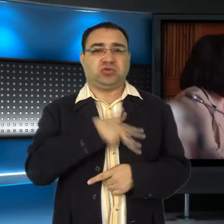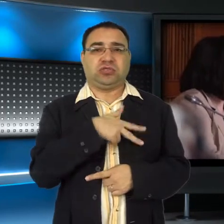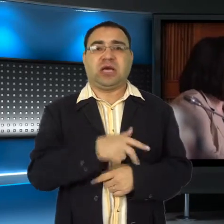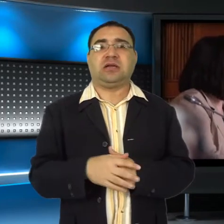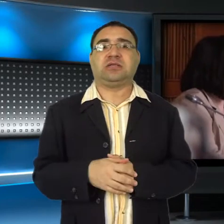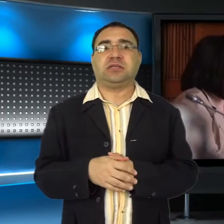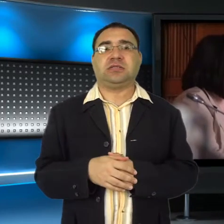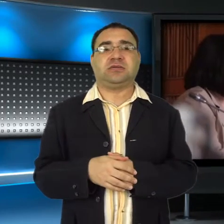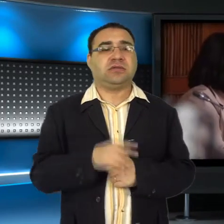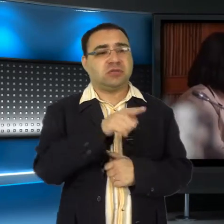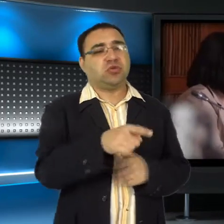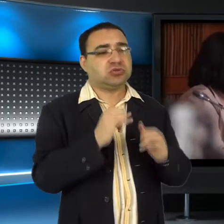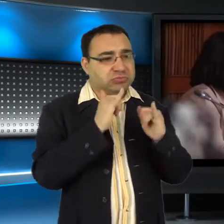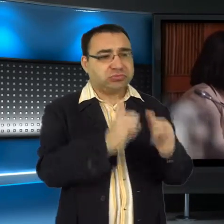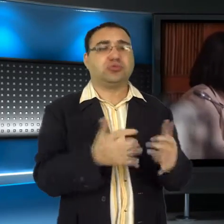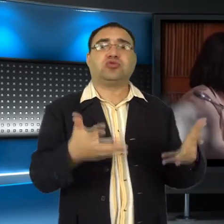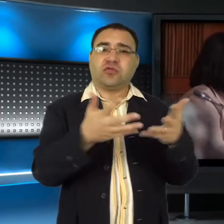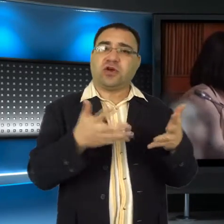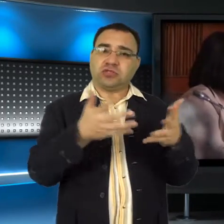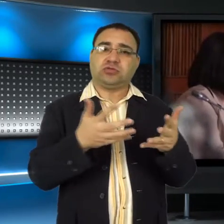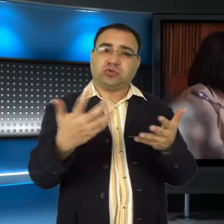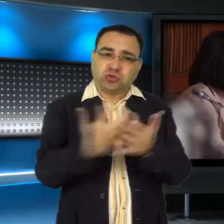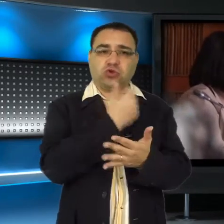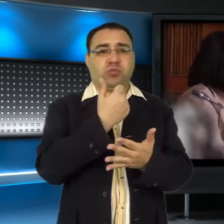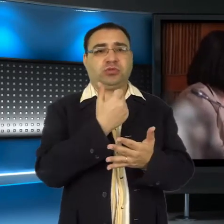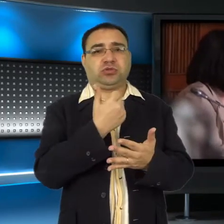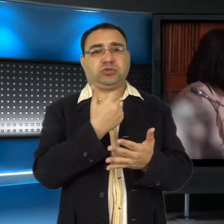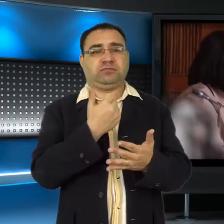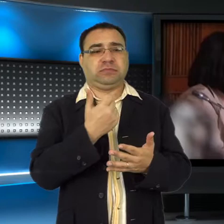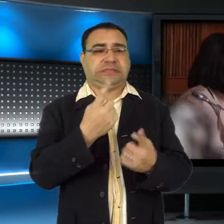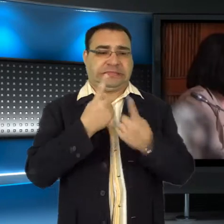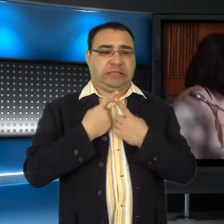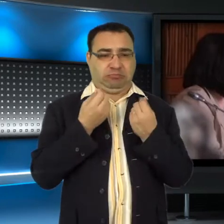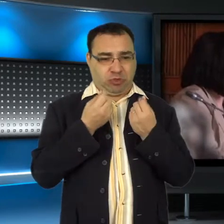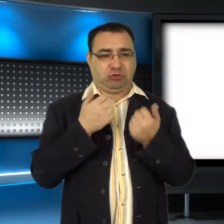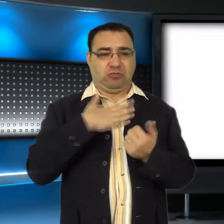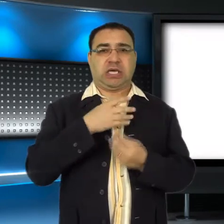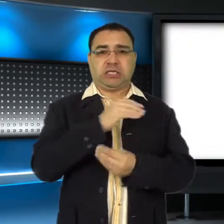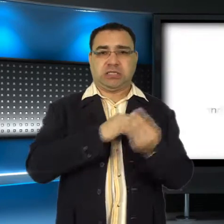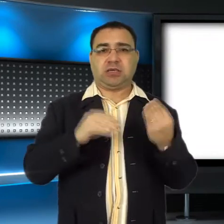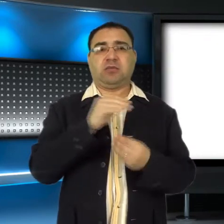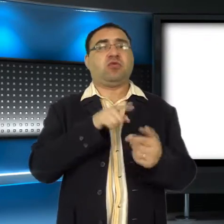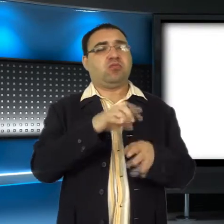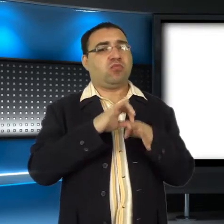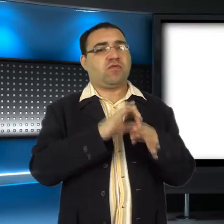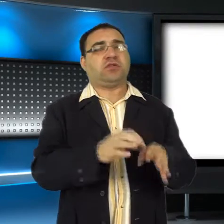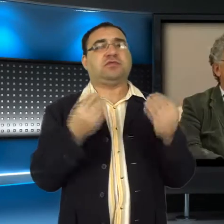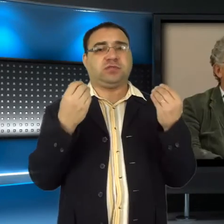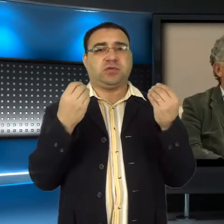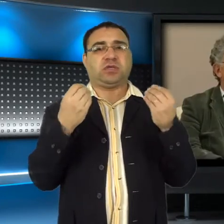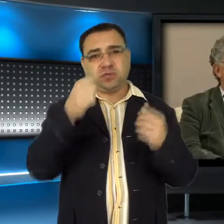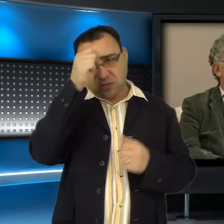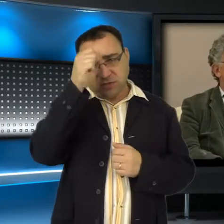danie stowarzyszeniom tej możliwości zdobycia pewnej autonomii finansowej, dlatego że oni prowadzą to, co się w Polsce